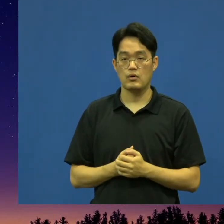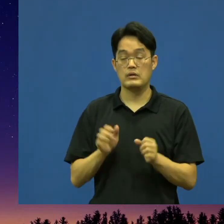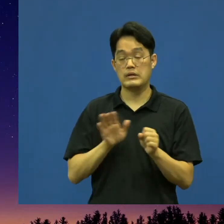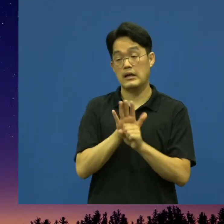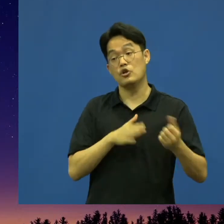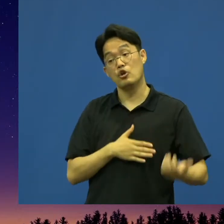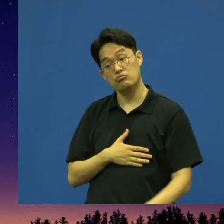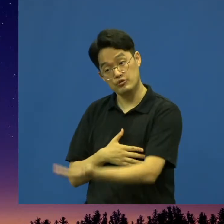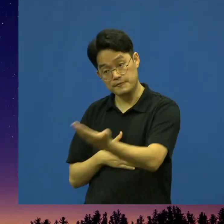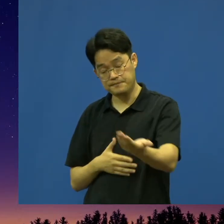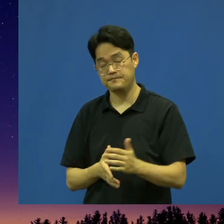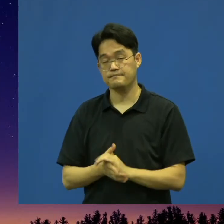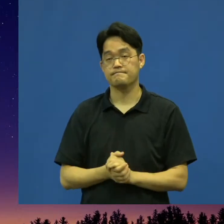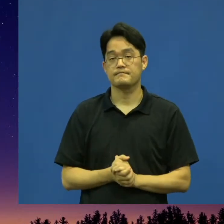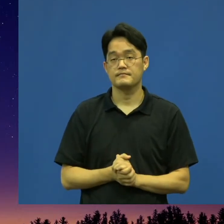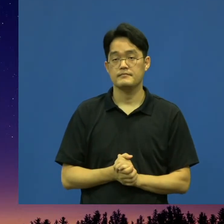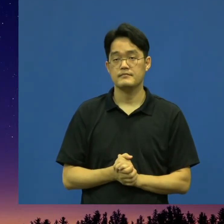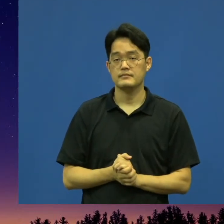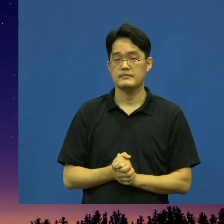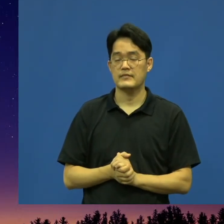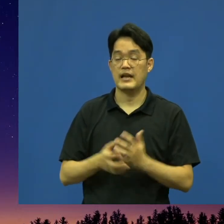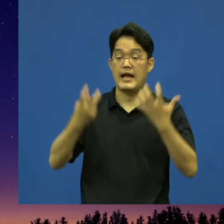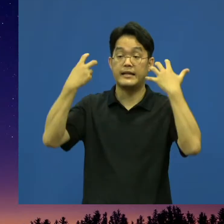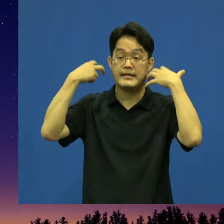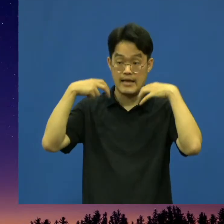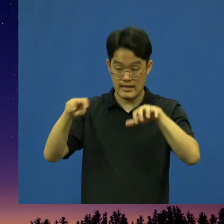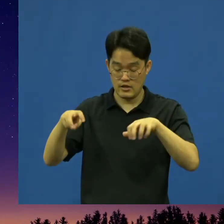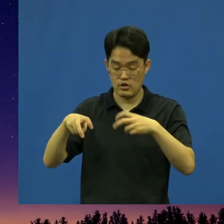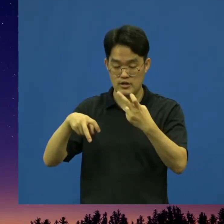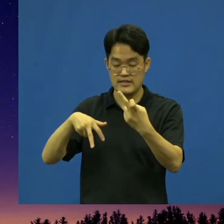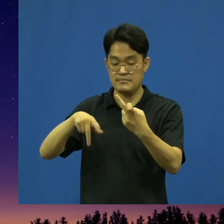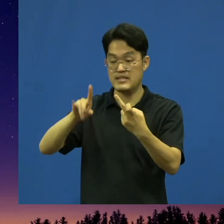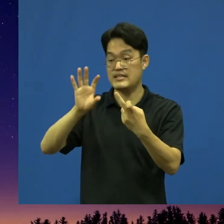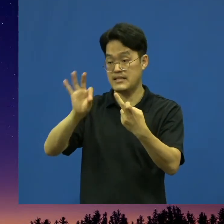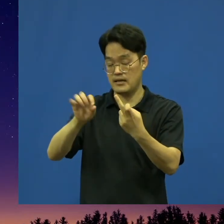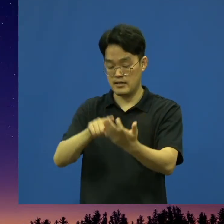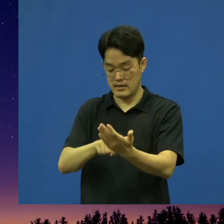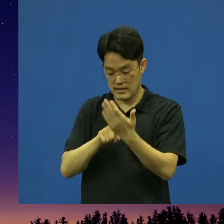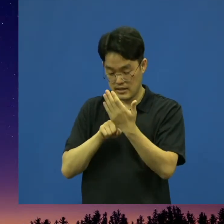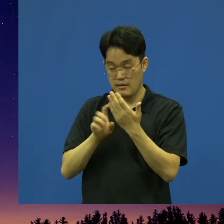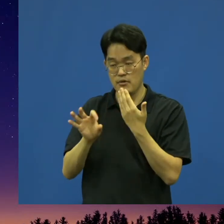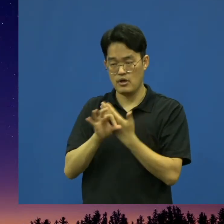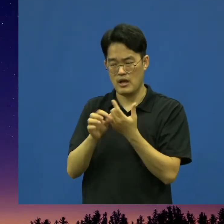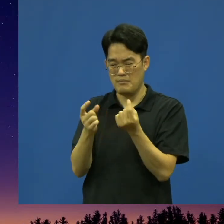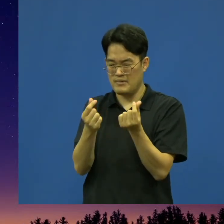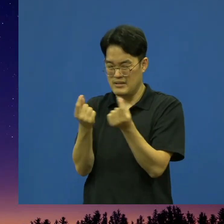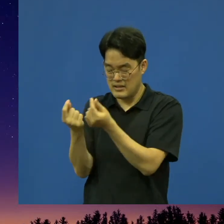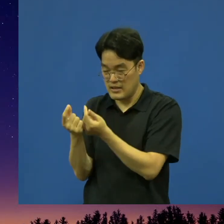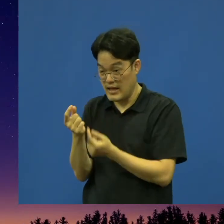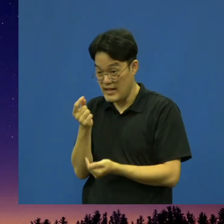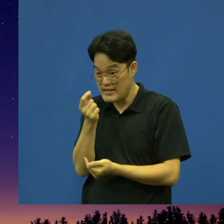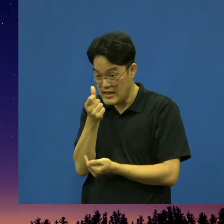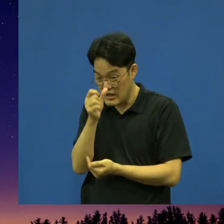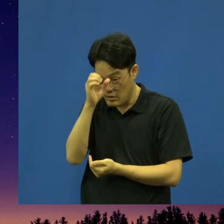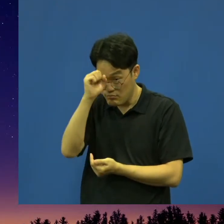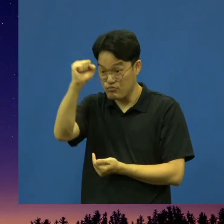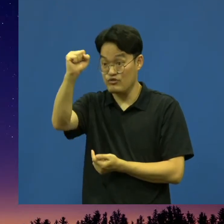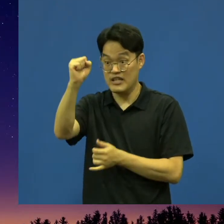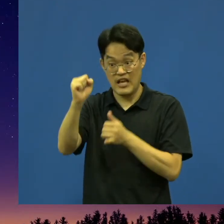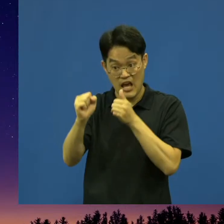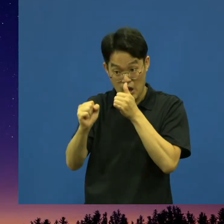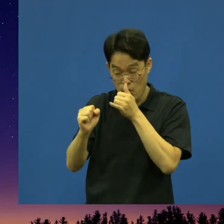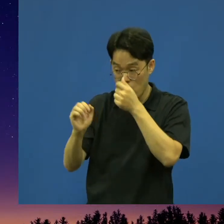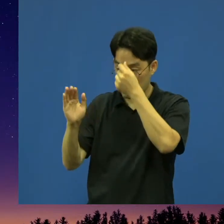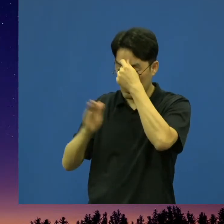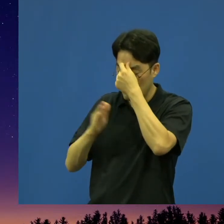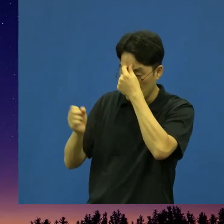사랑하는 여러분, 다니엘서 12장에 가면 거의 비슷한 작은 뿔이 성도들을